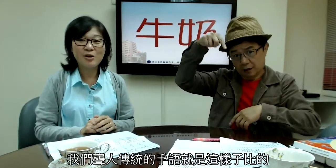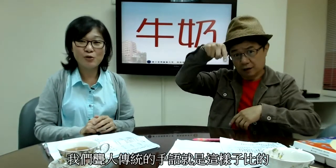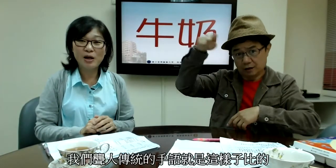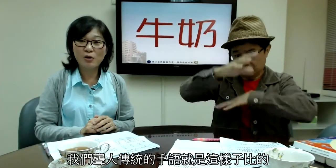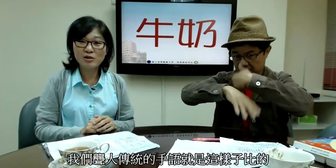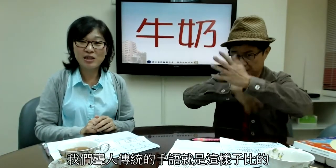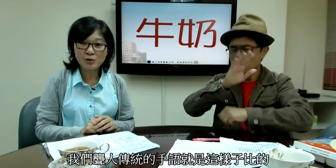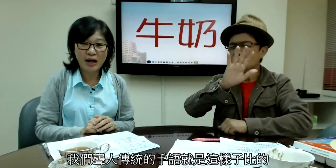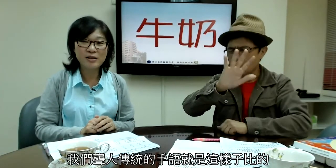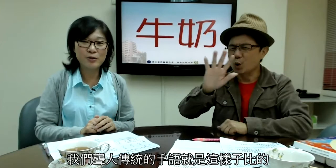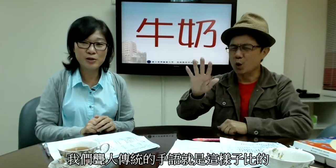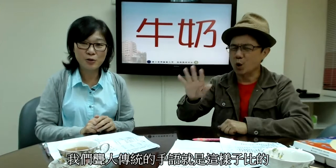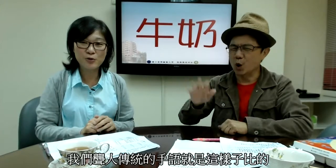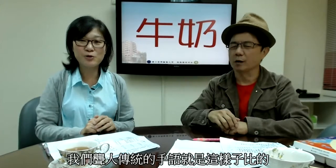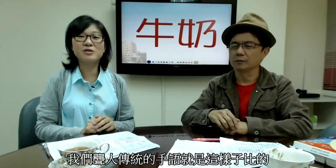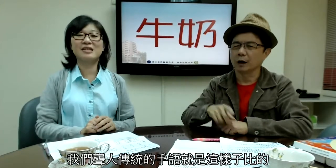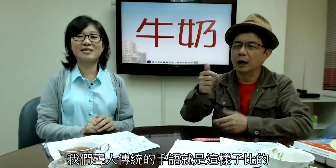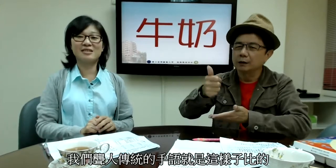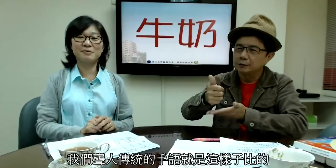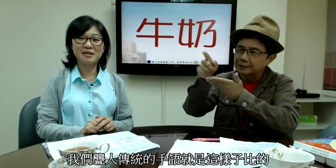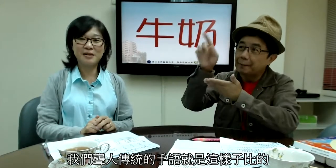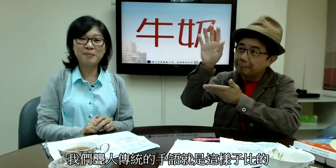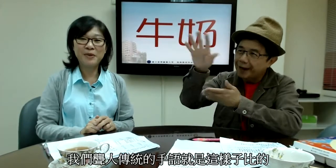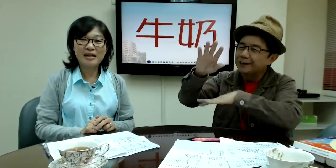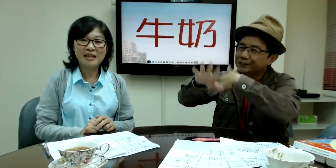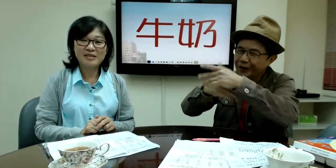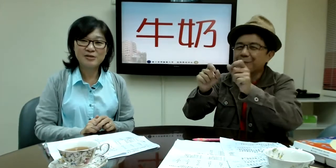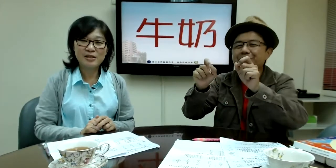们聋人传统的手语就是这样子比的，这是